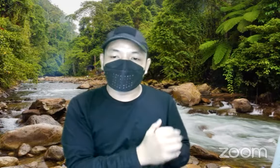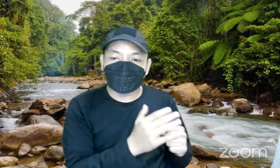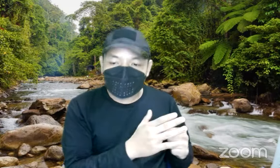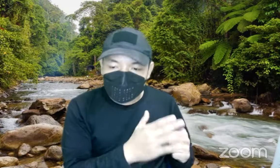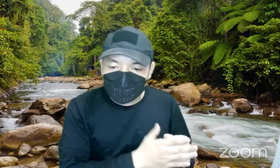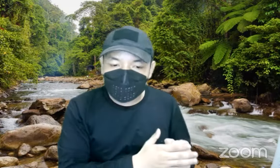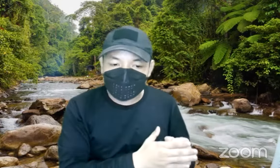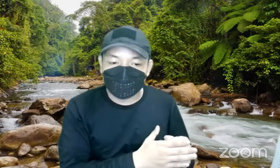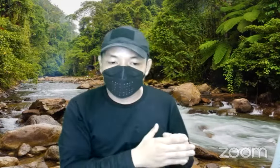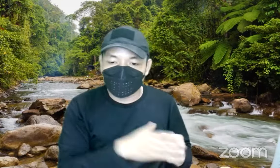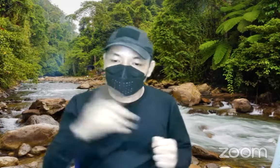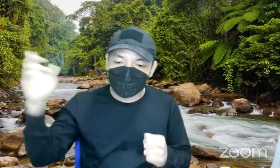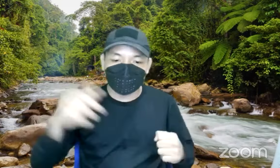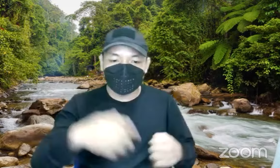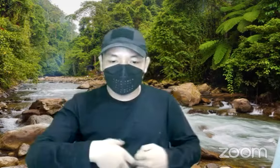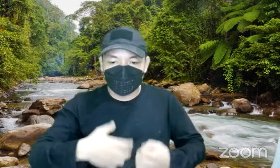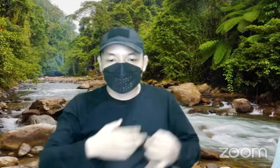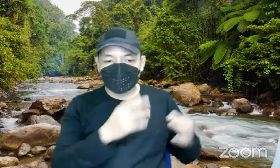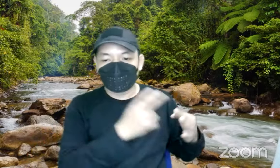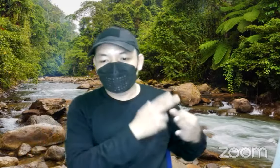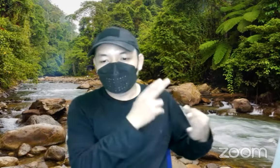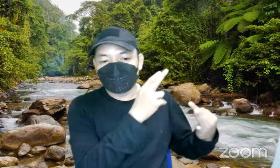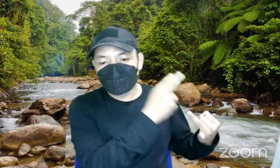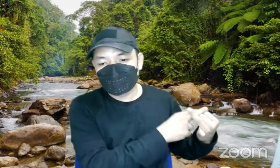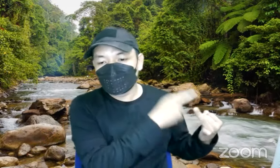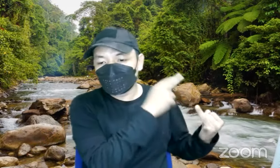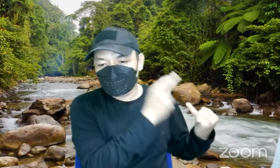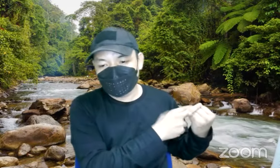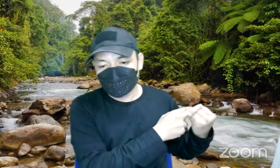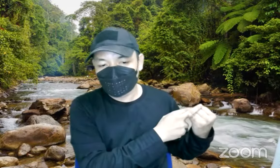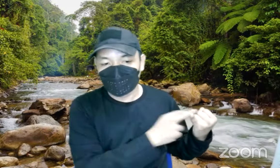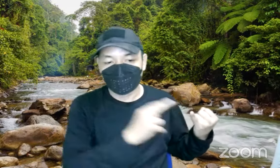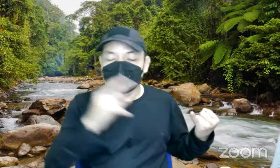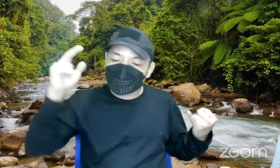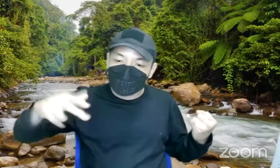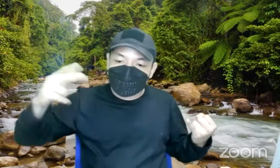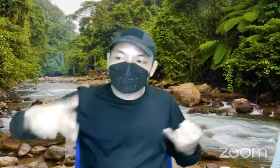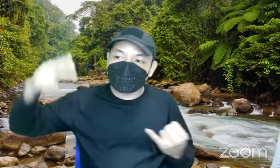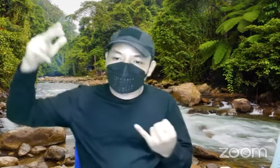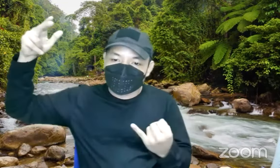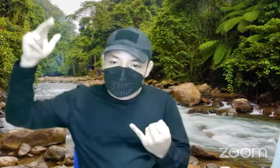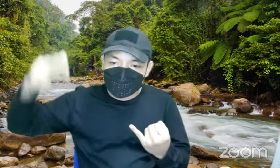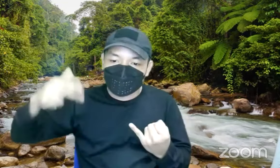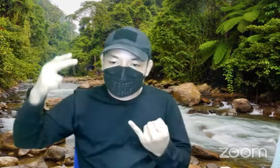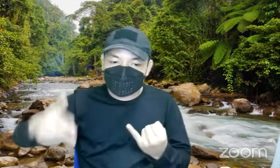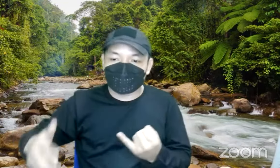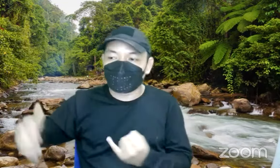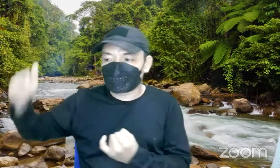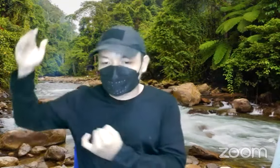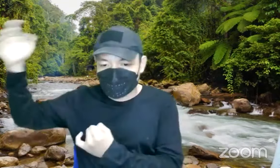တ်သက်စစ်စစ်လောက်ခဲ့တဲ့တလို့ပေါ့ဗျာအဲ့လိုမျိုးပြည်သူတွေမုတ်တီးနေပြီနာကြီးနေပြီချင်းနေပြီဆိုတာကိုသူတို့လက်အောက်ကရဲဘော်တွေစစ်သားတွေကအစချင်း